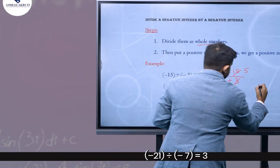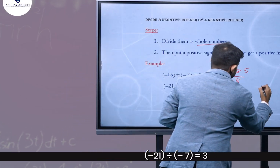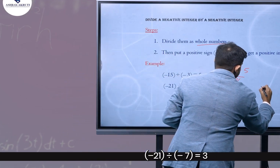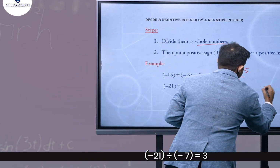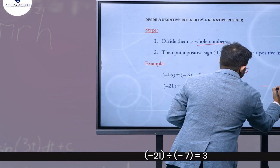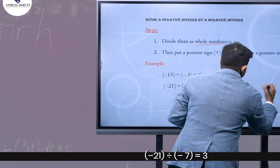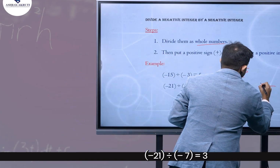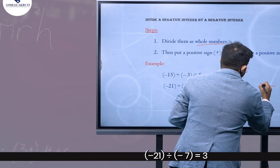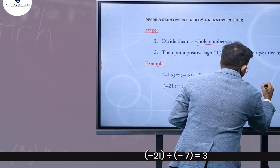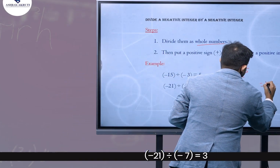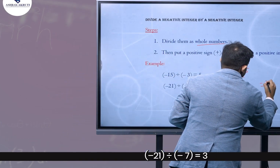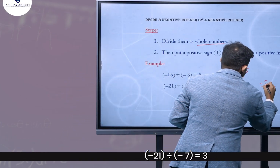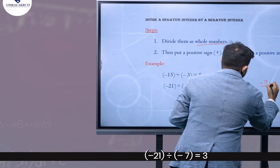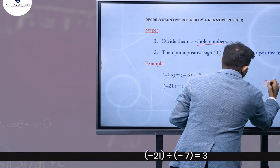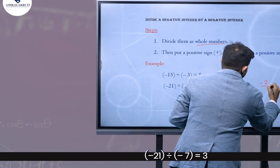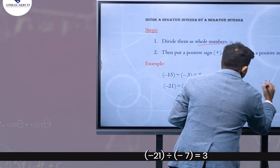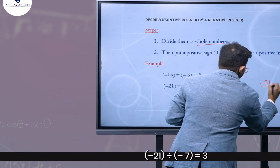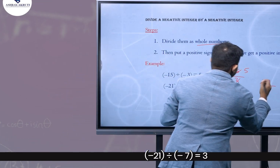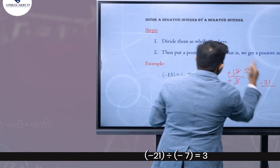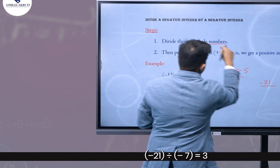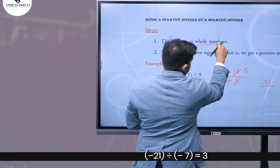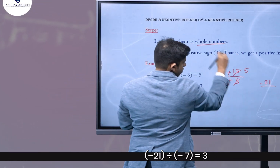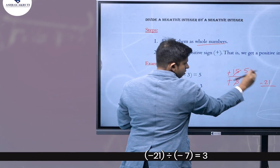-21 divided by -7 is equal to 3.